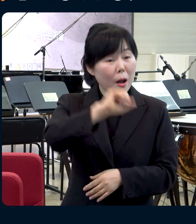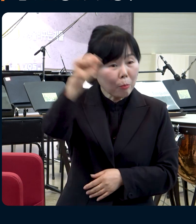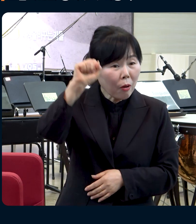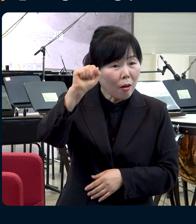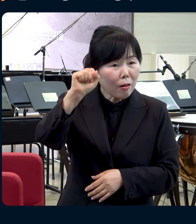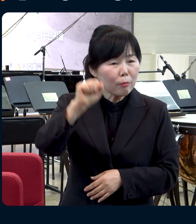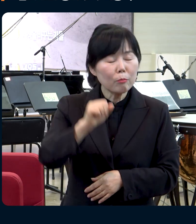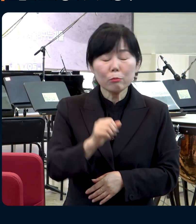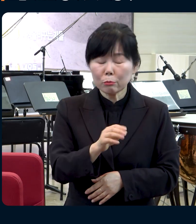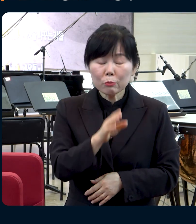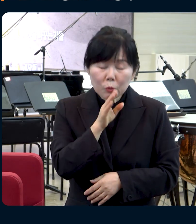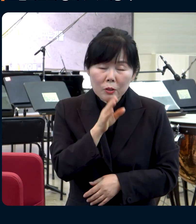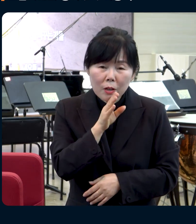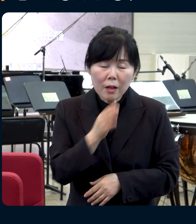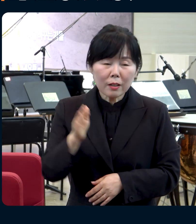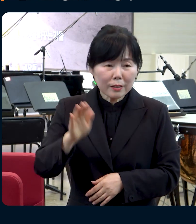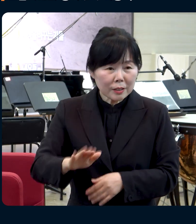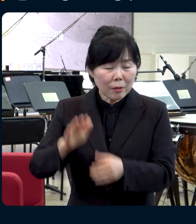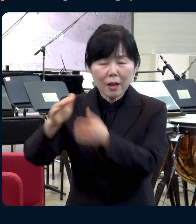더 좋은 게 뭔지 알아요?